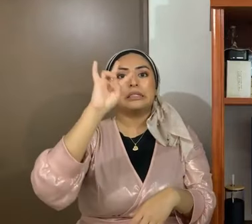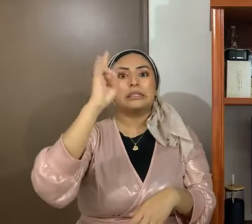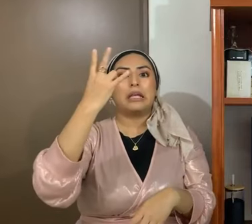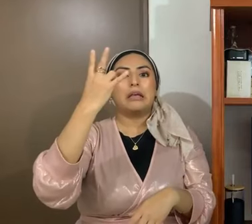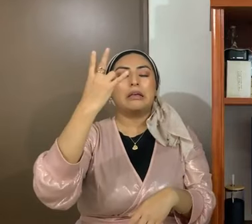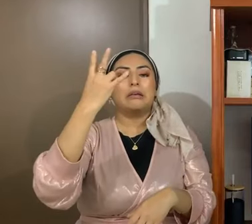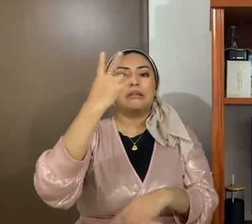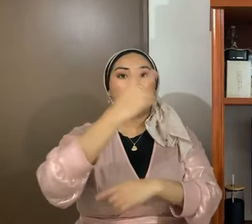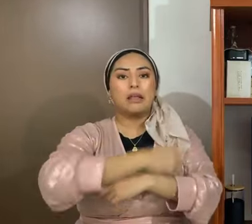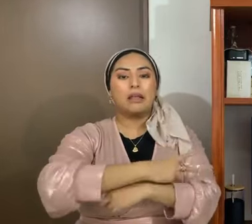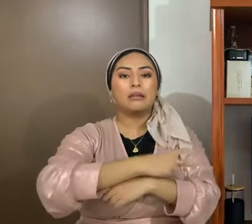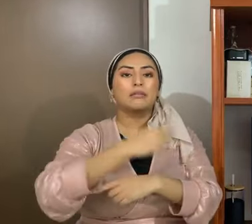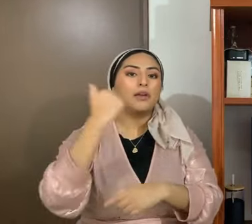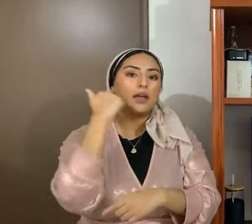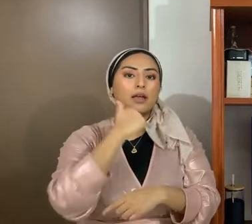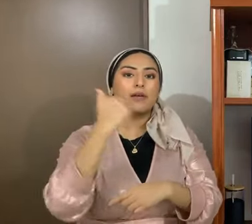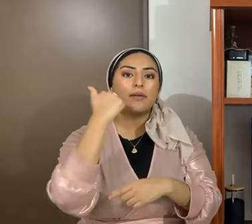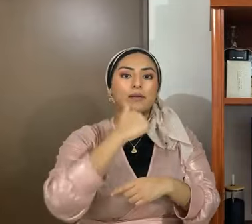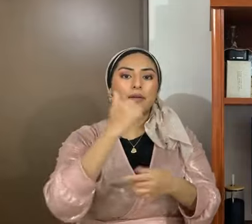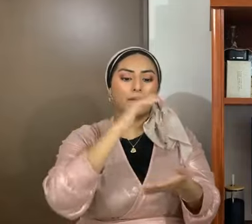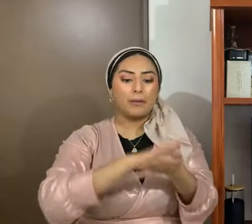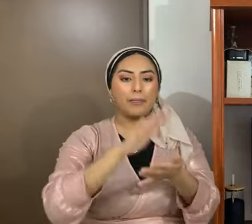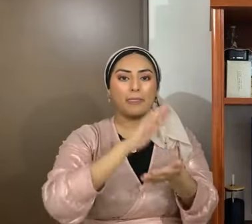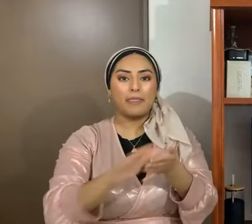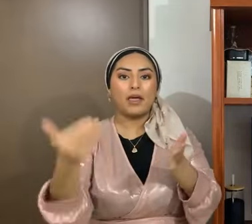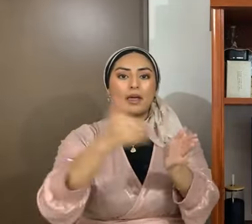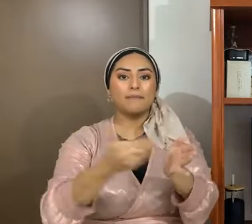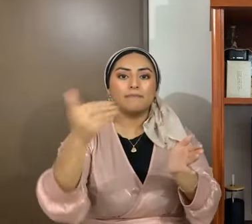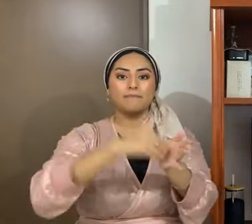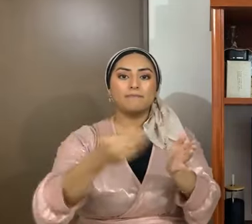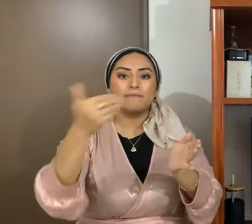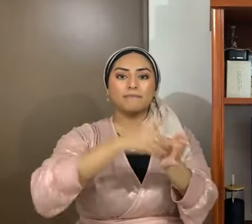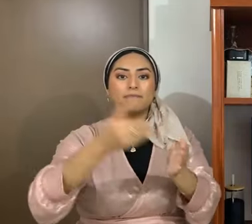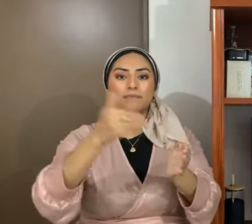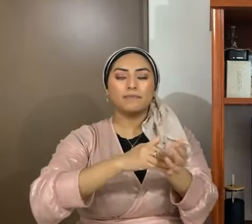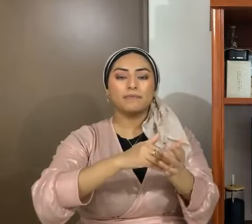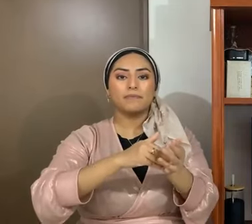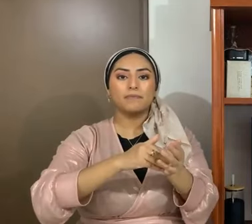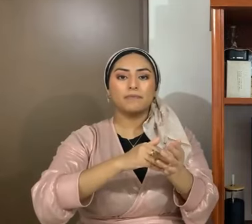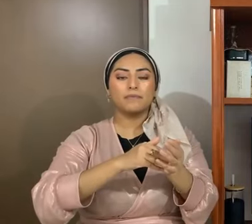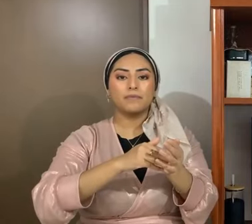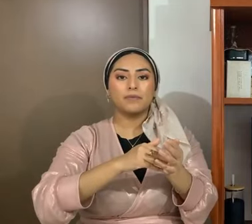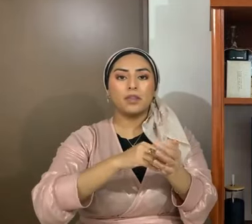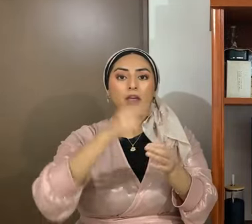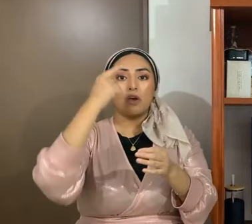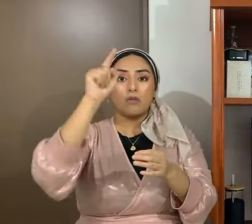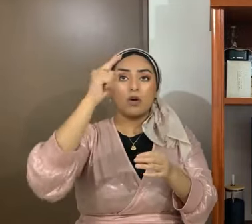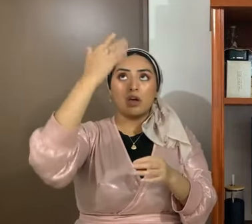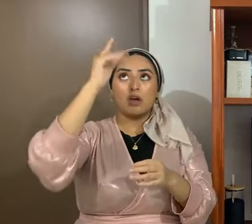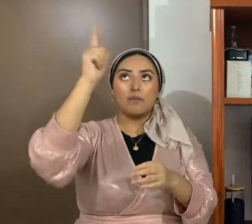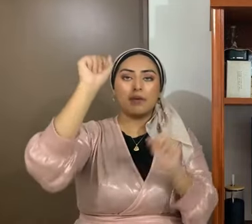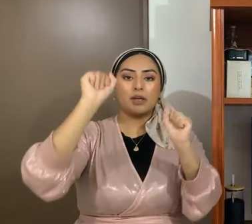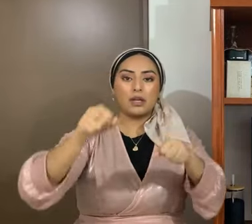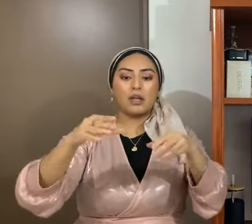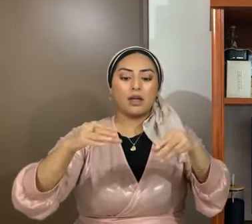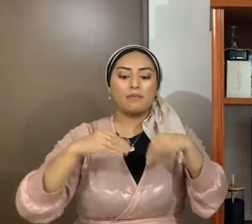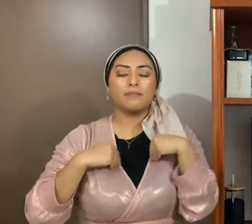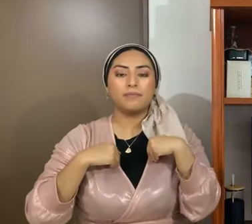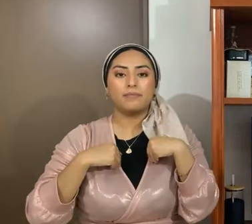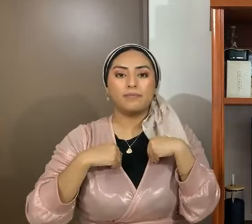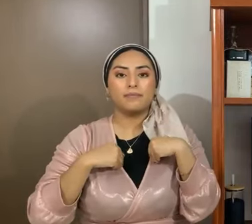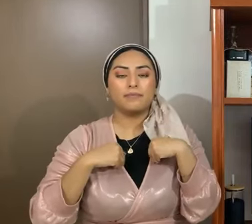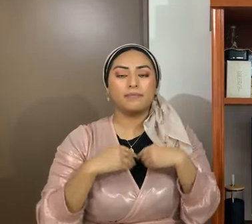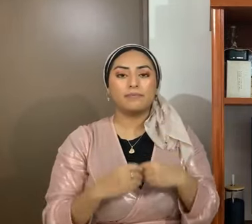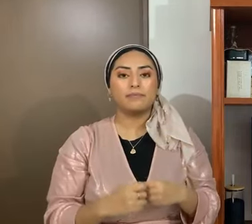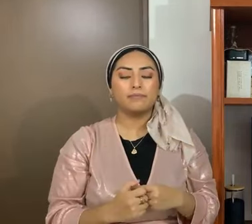7 días de expiación y limpieza en el altar. Para que fuera digno, para que fuera tomado en